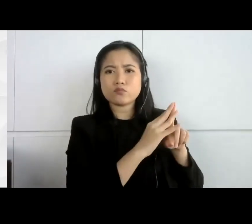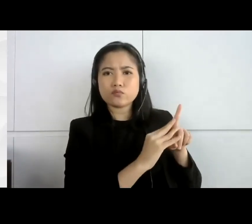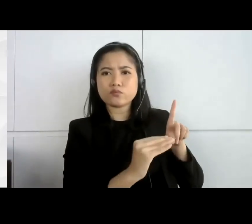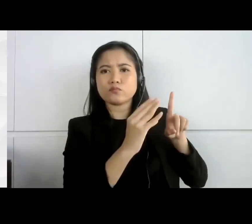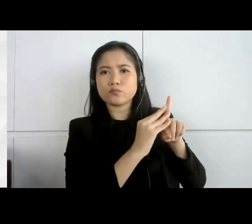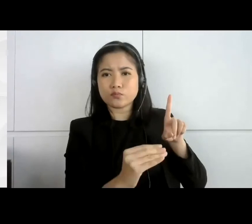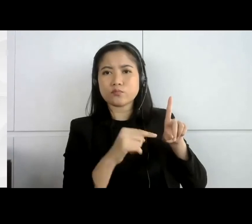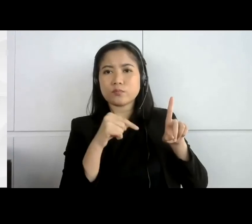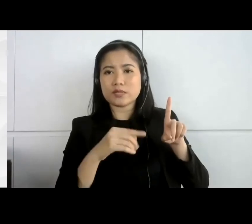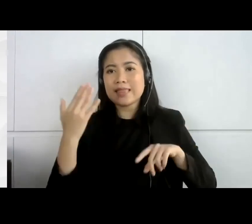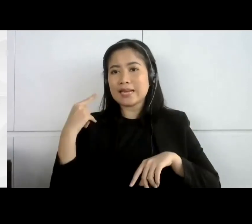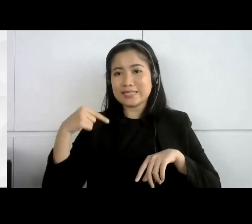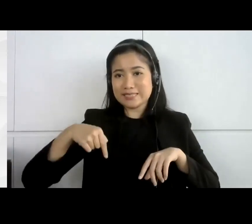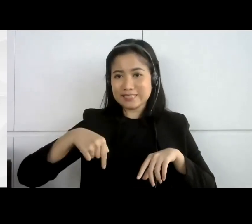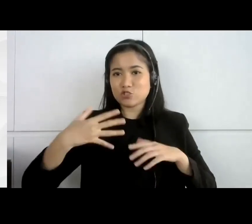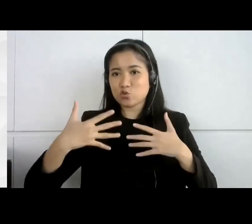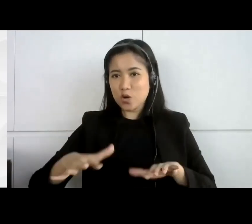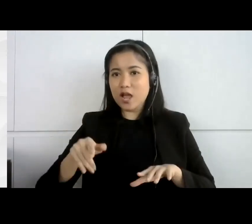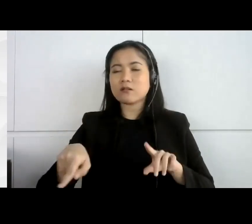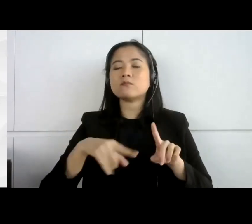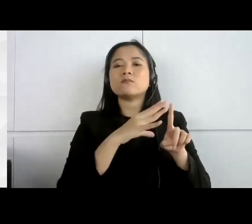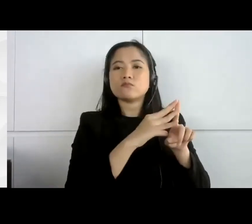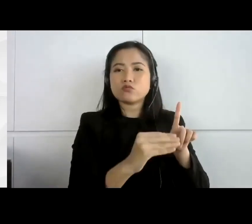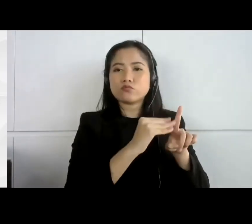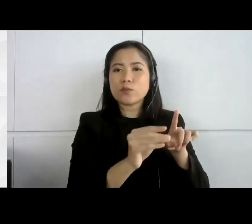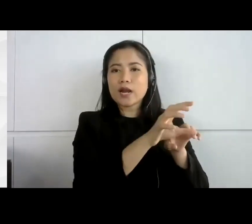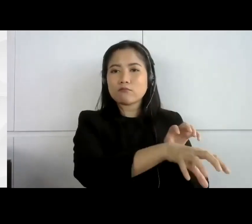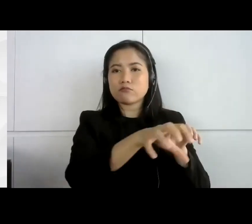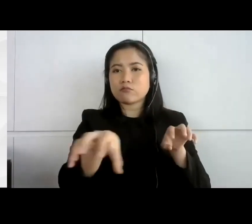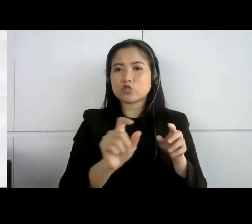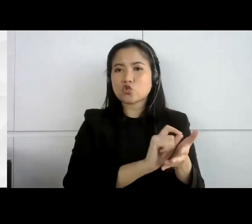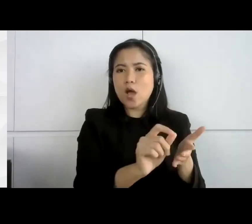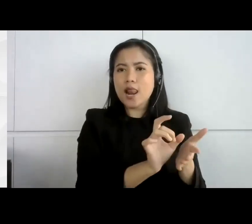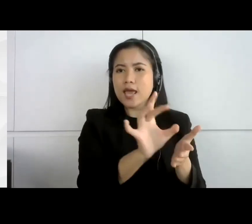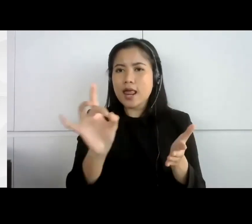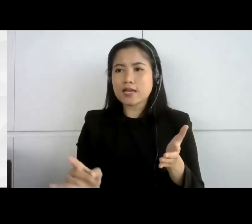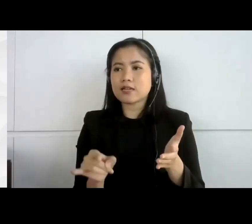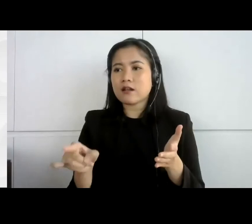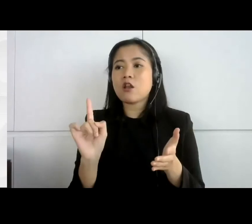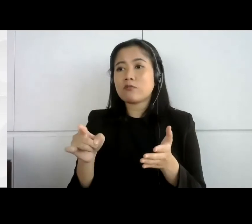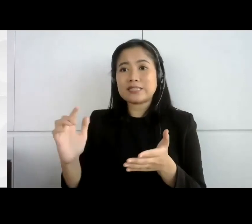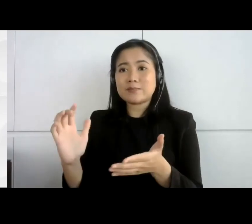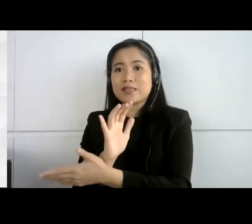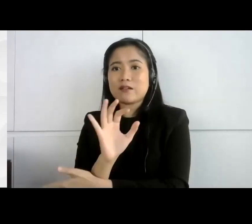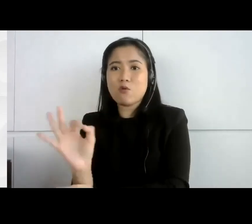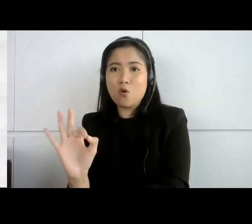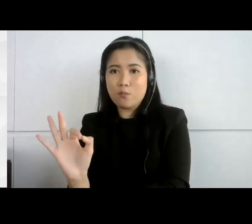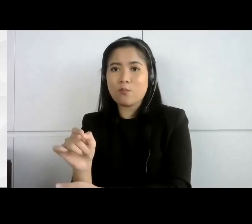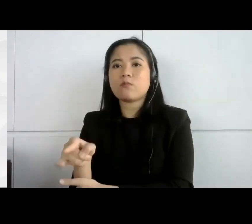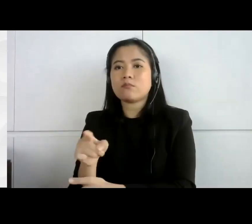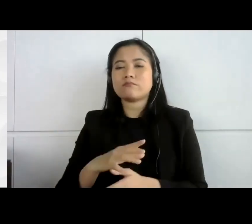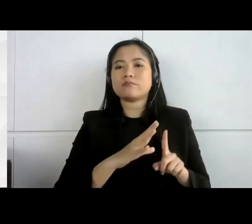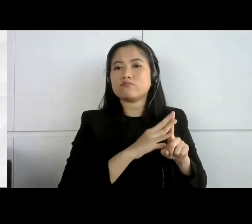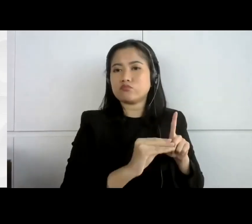mengadaptasikan apa yang sudah dilakukan ini untuk sekolah-sekolah yang lain yang tidak mendapat kesempatan